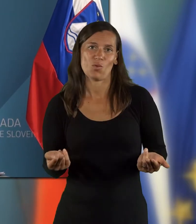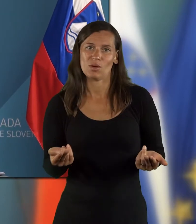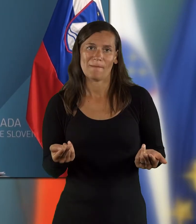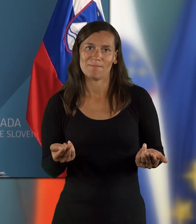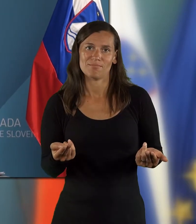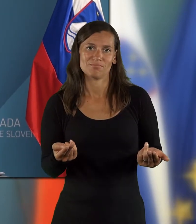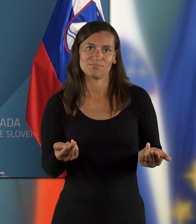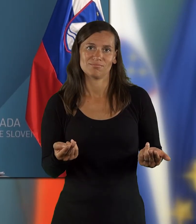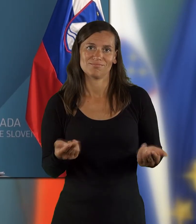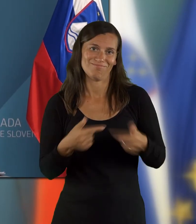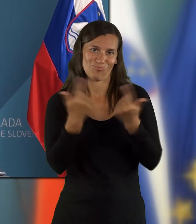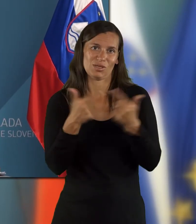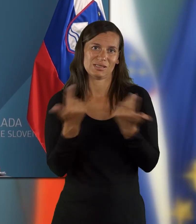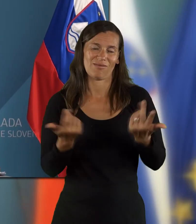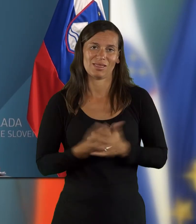skrivnost, ne morem